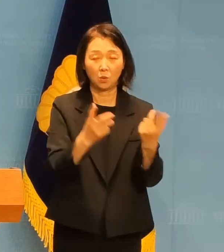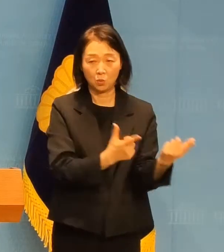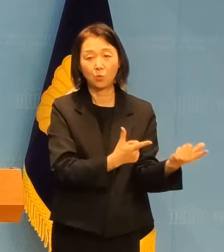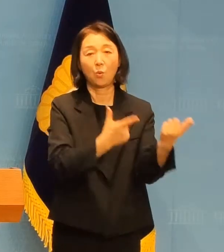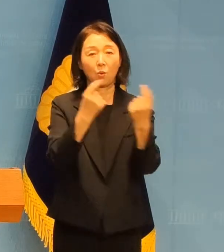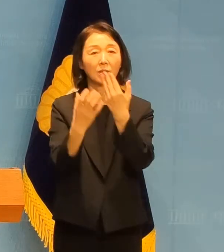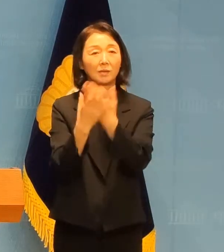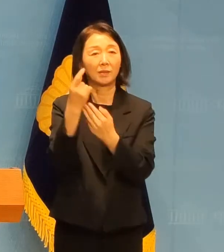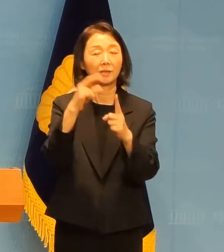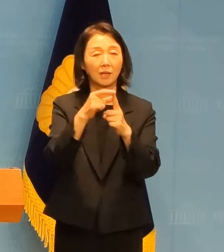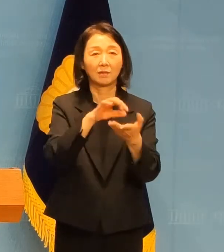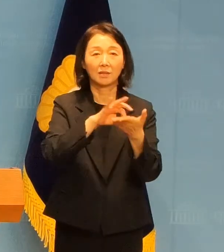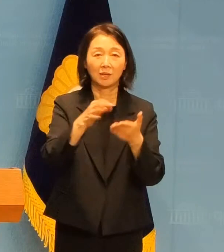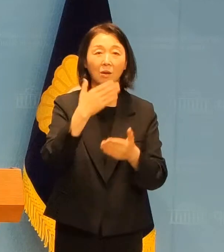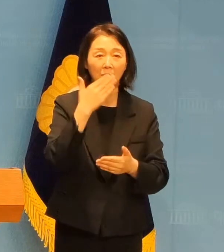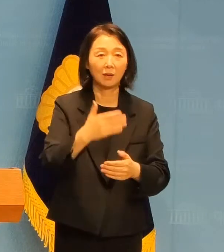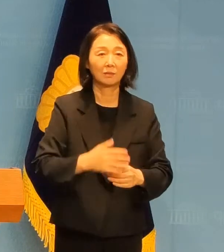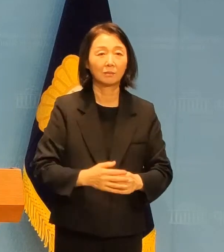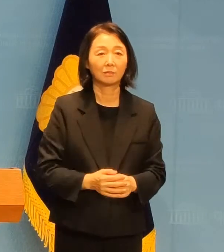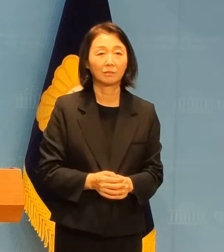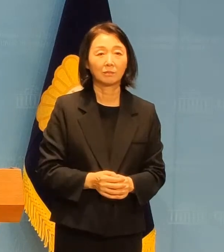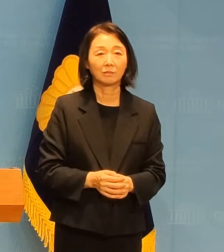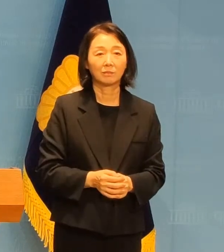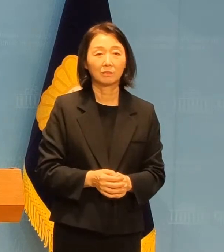통일된 명칭으로 부를 수 있게 됩니다.